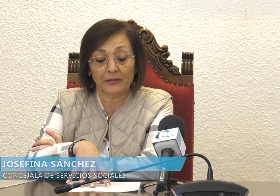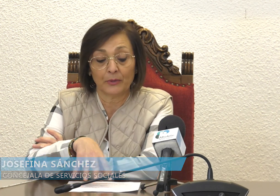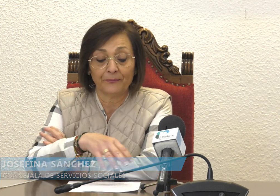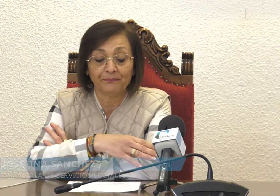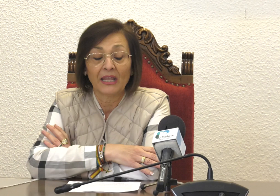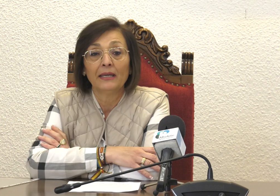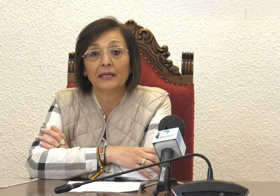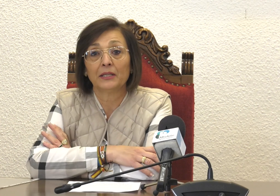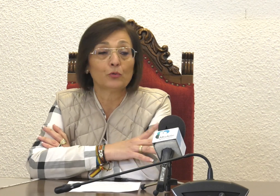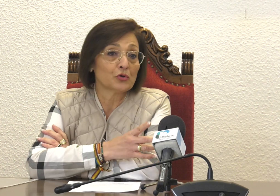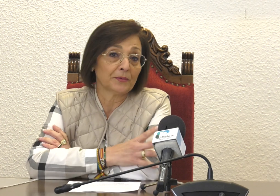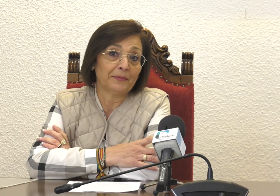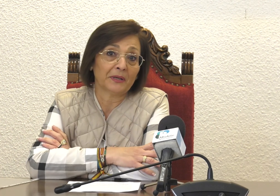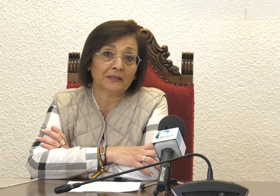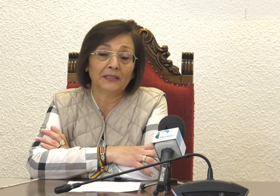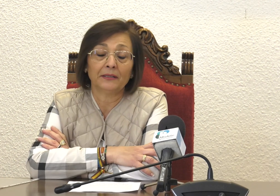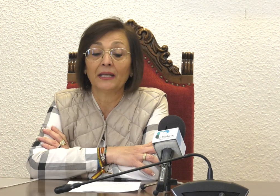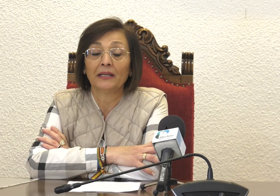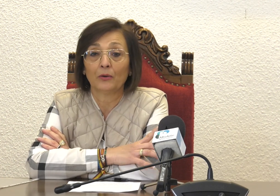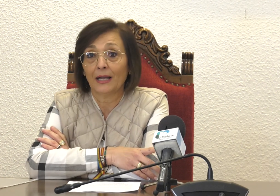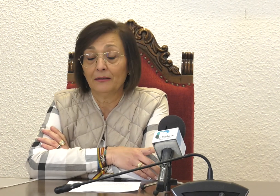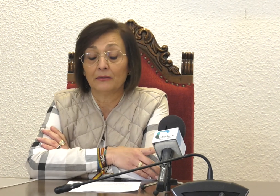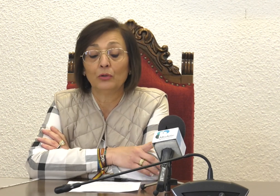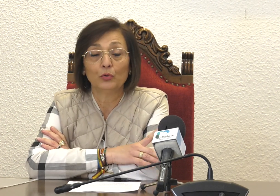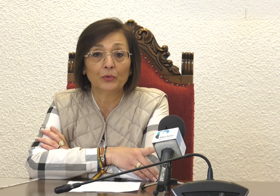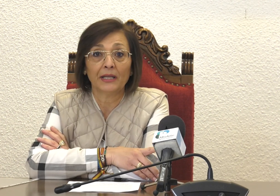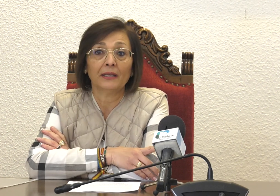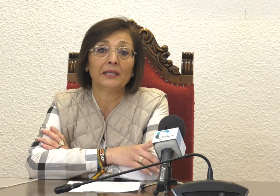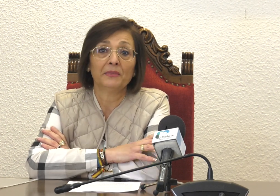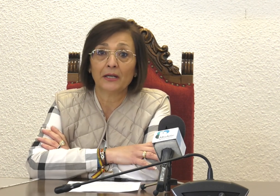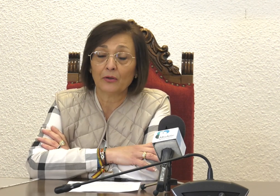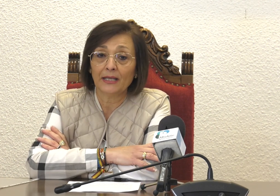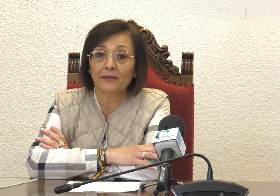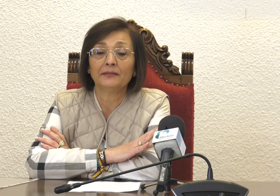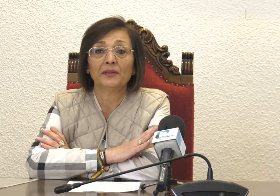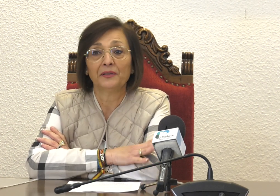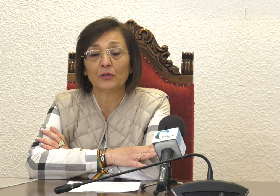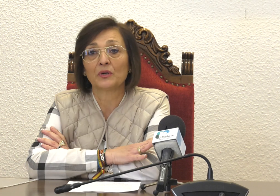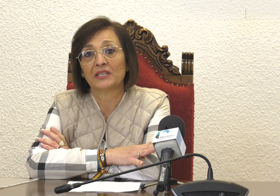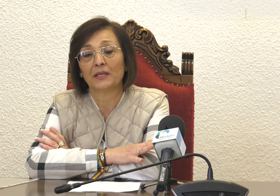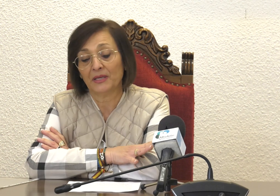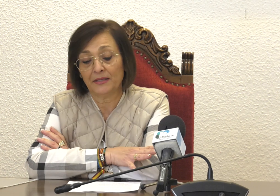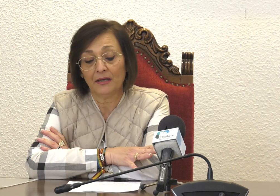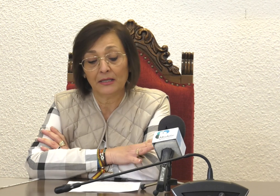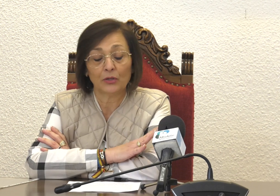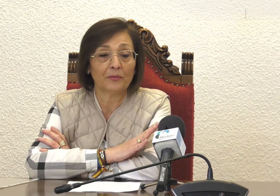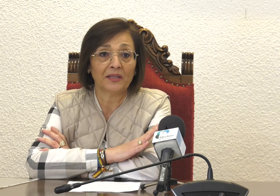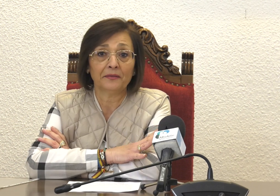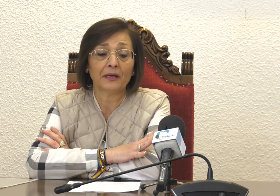lengua. Este curso se va a impartir en el OAL lunes y miércoles de 5 a 6 y media y comienza